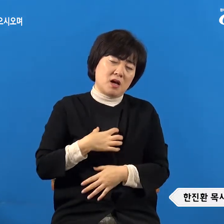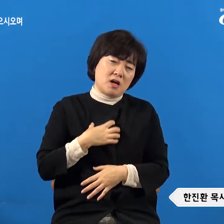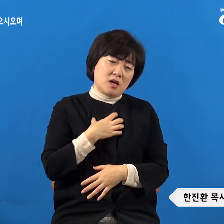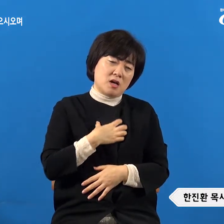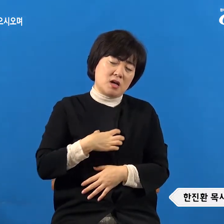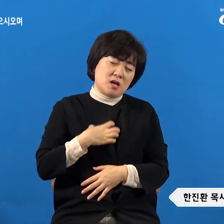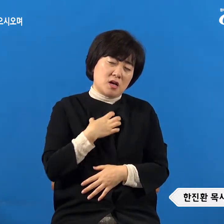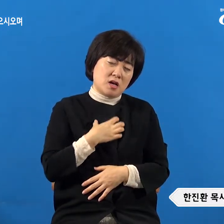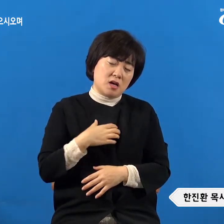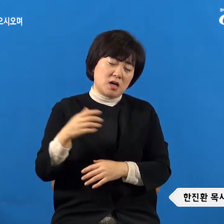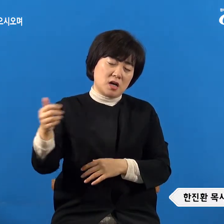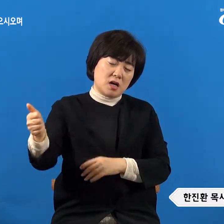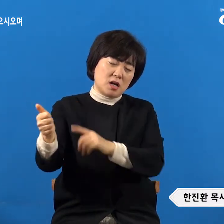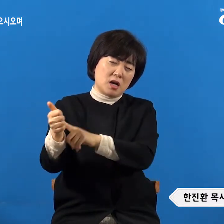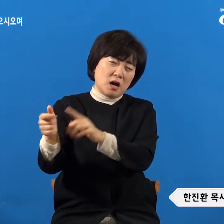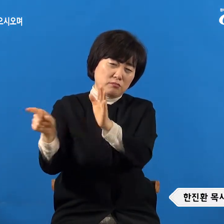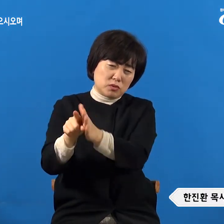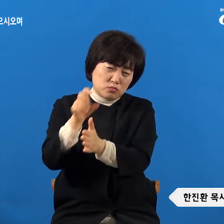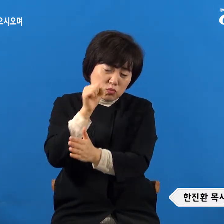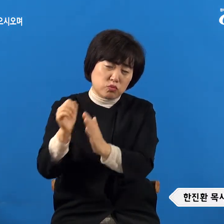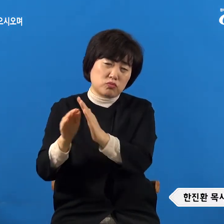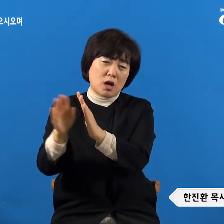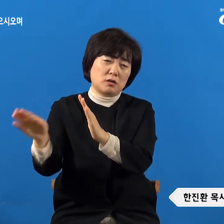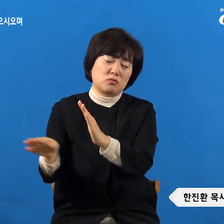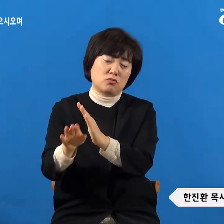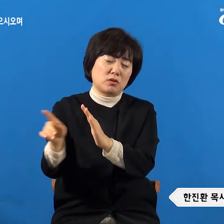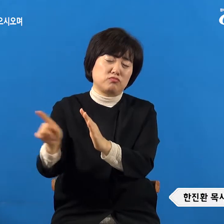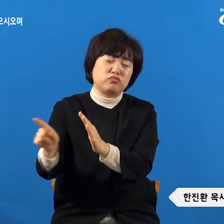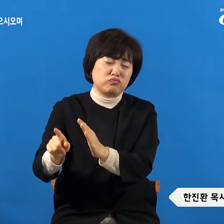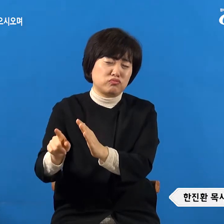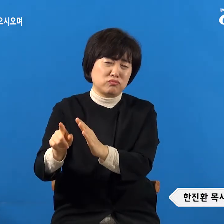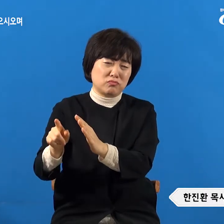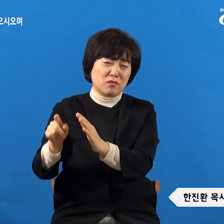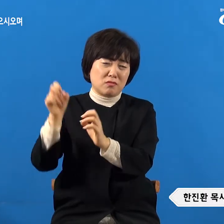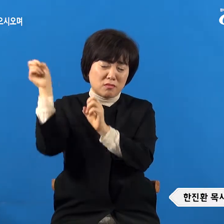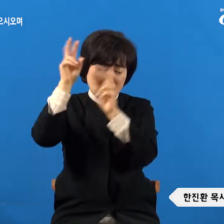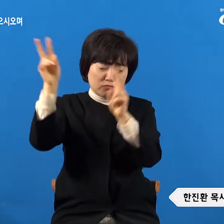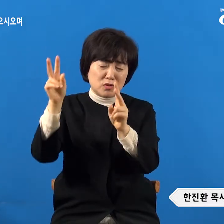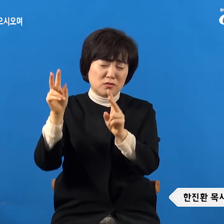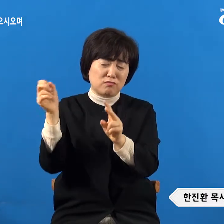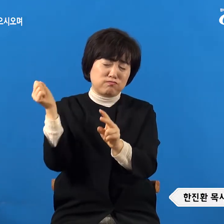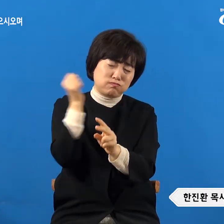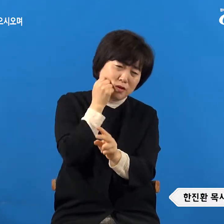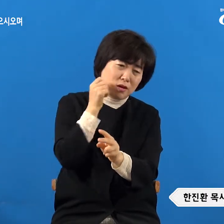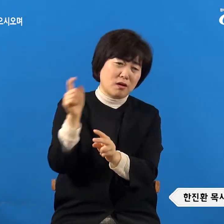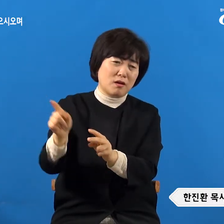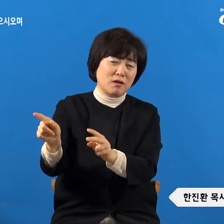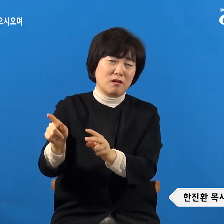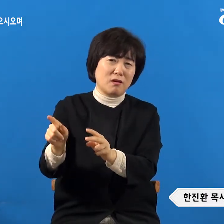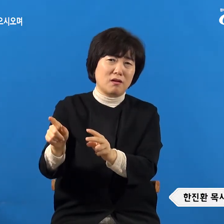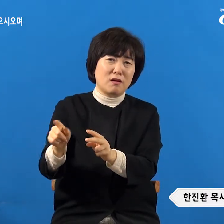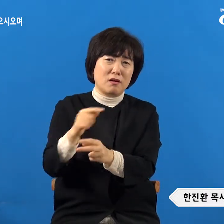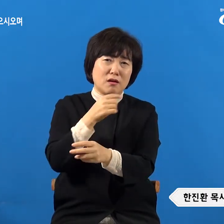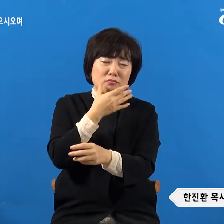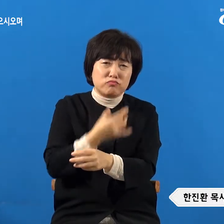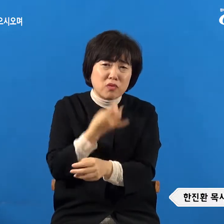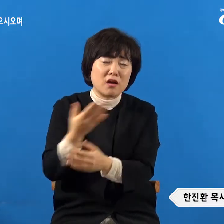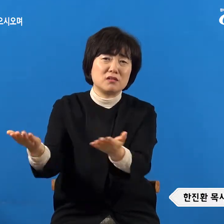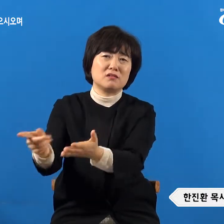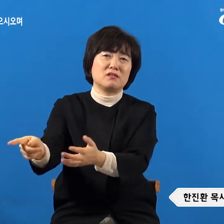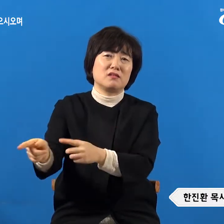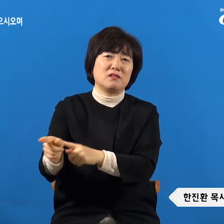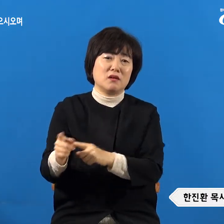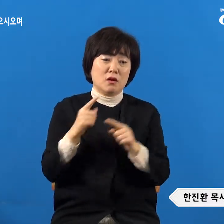착잡하더랍니다. 그 믿음 좋은 가정에 이 무슨 날벼락입니까? 하나님, 교회 사무장 일을